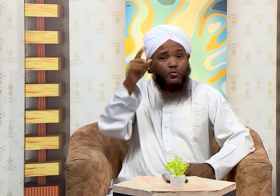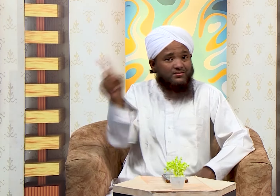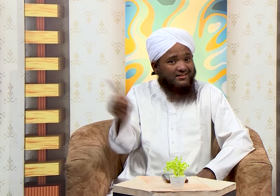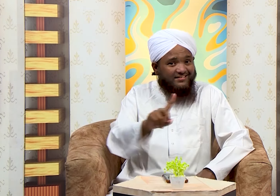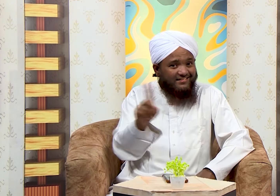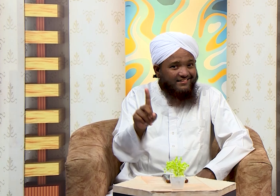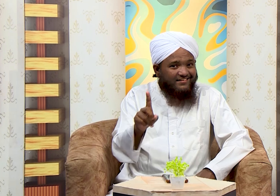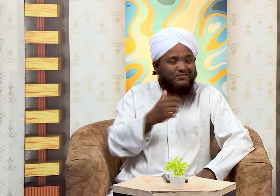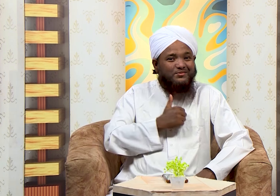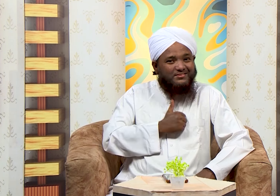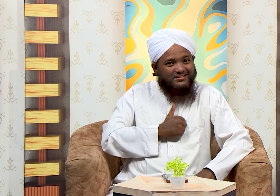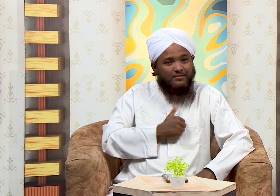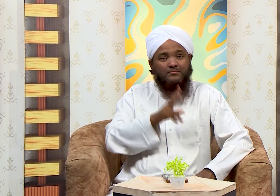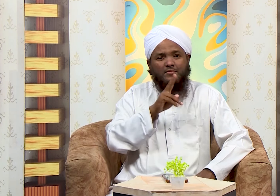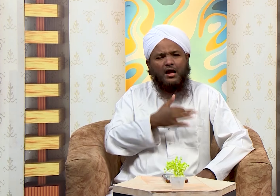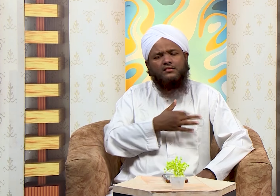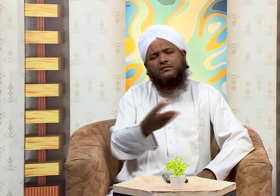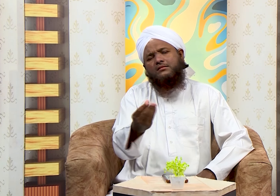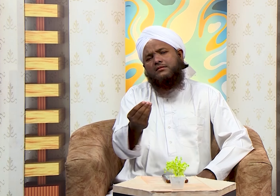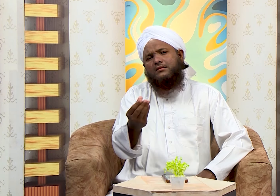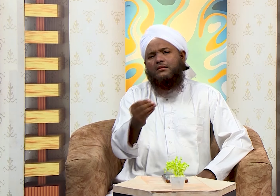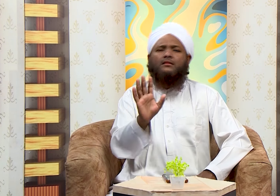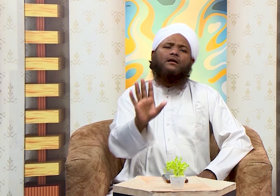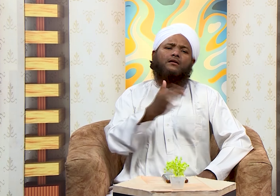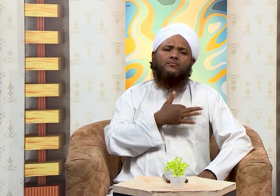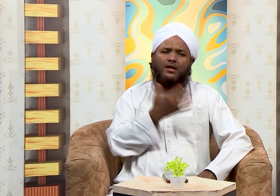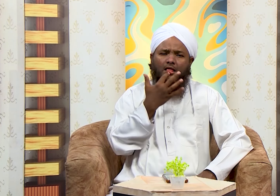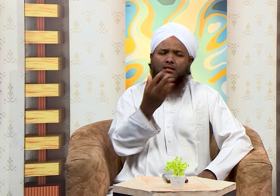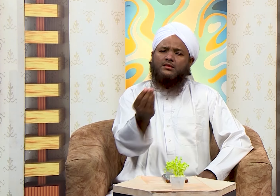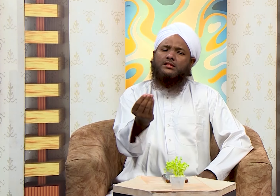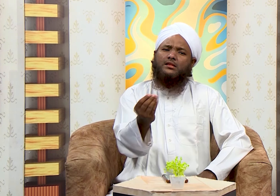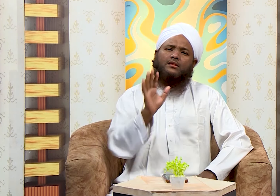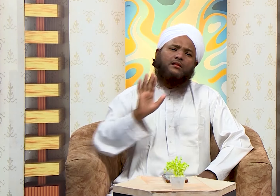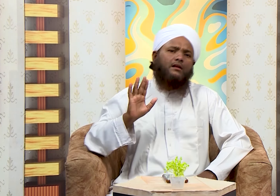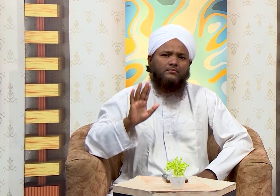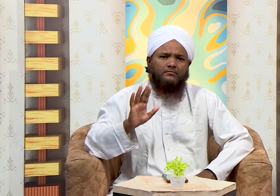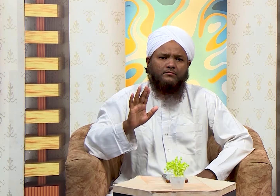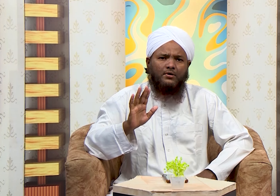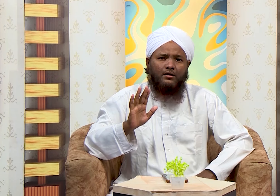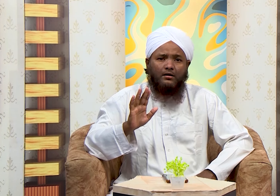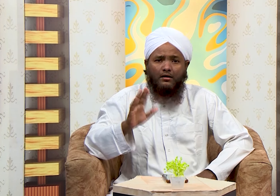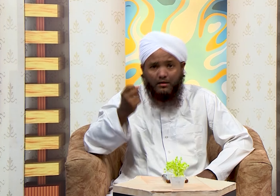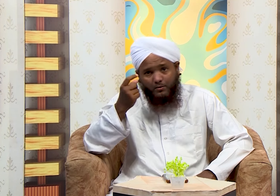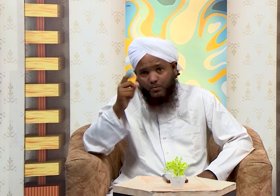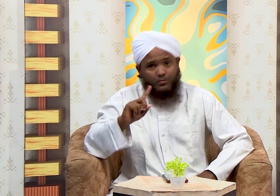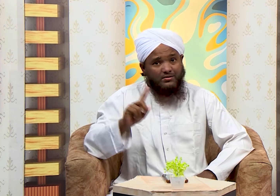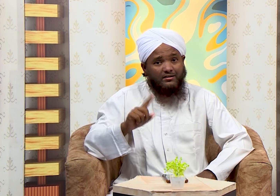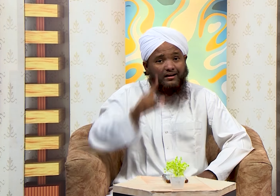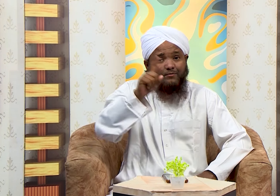کے ساتھ اس سے بات کرنا یہ اس فیرون سے جا کر کہا جا رہا ہے کہ حضرت موسیٰ علیہ السلام کو کہا جا رہا ہے کہ فرون سے اس انداز سے